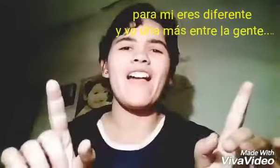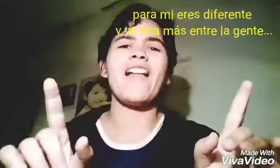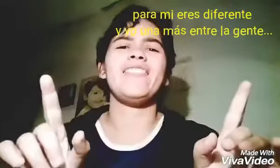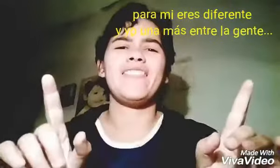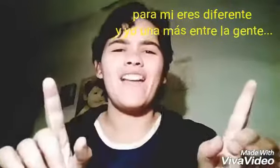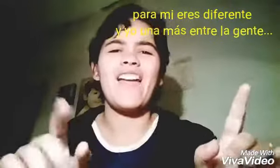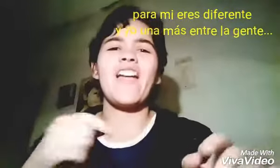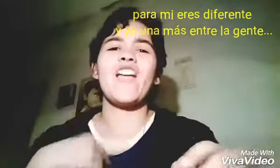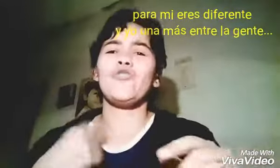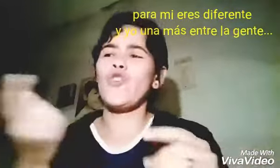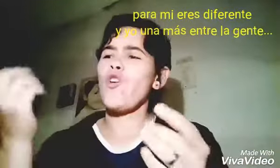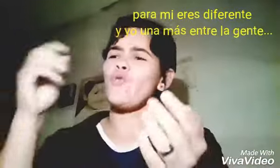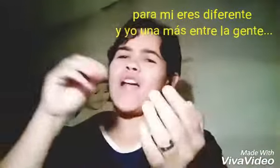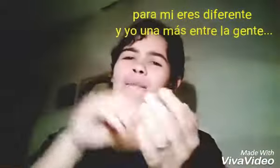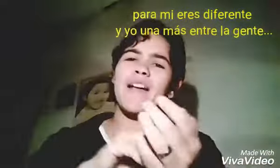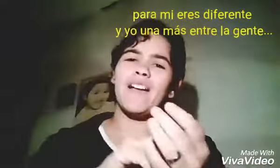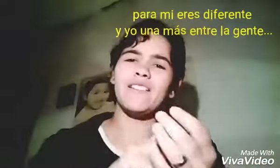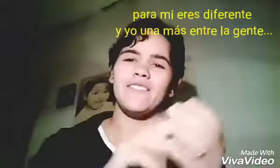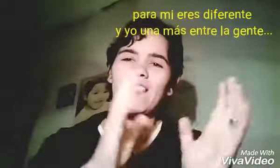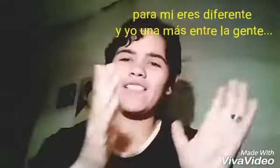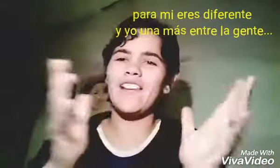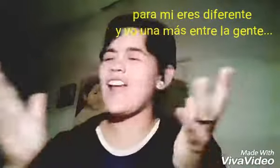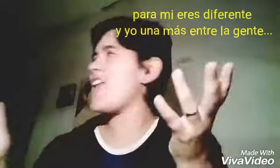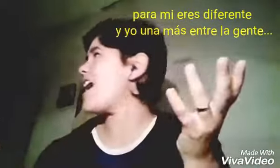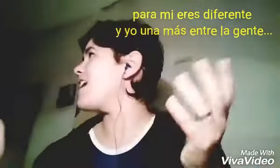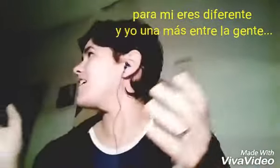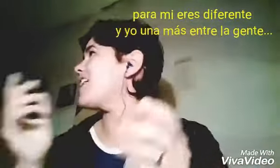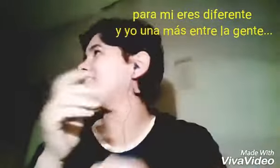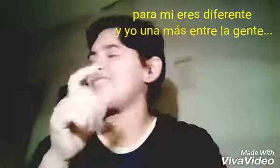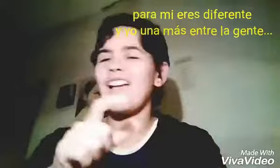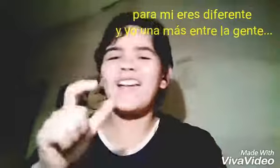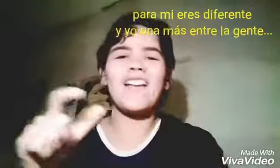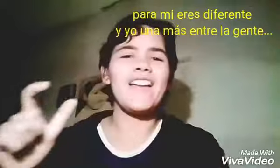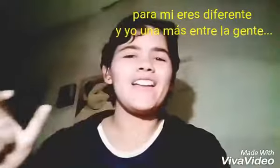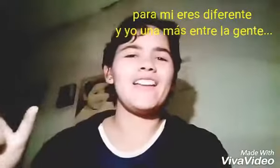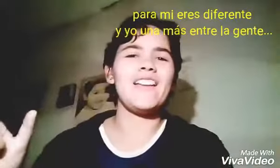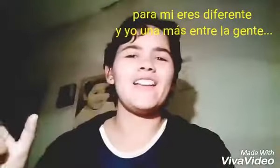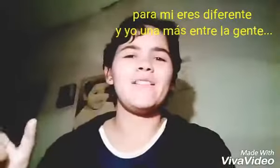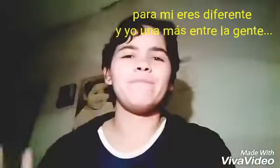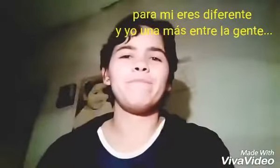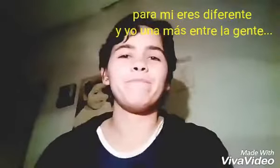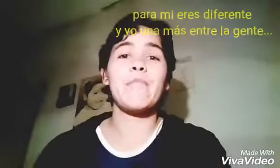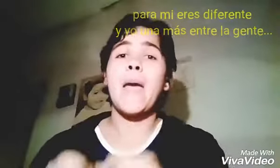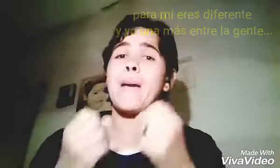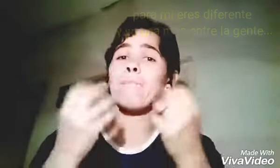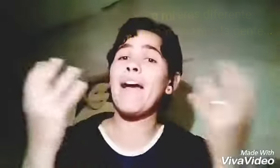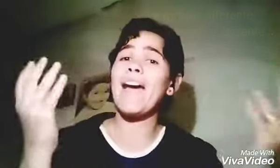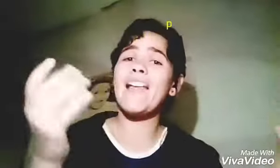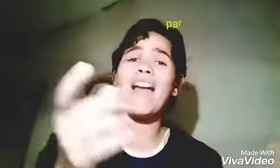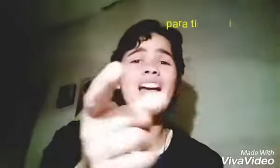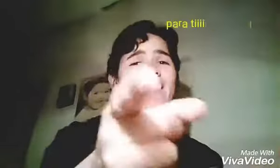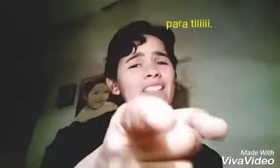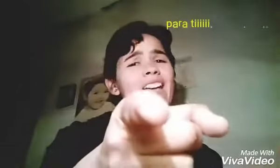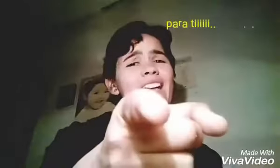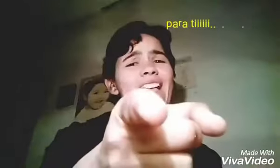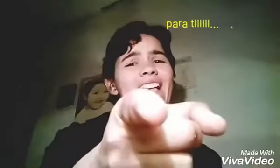diferente Yo nada más entre la gente Para